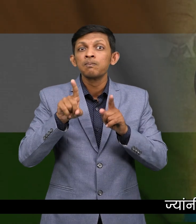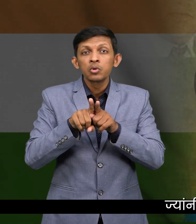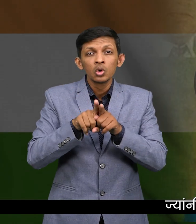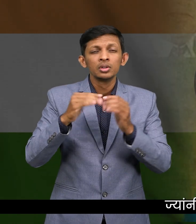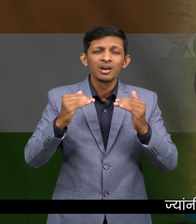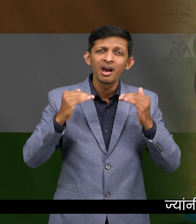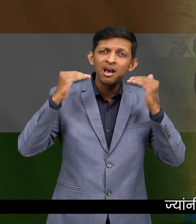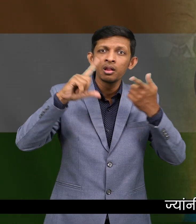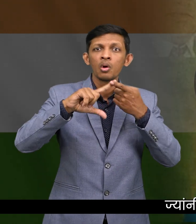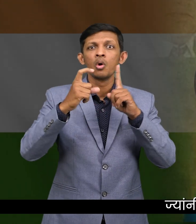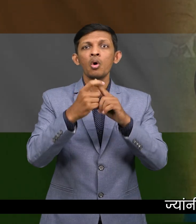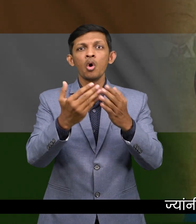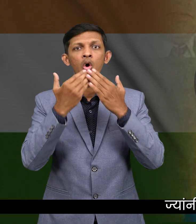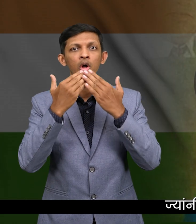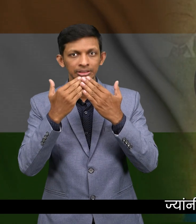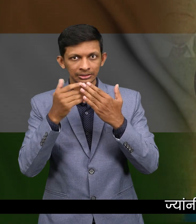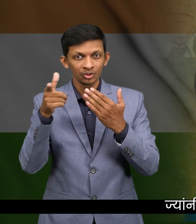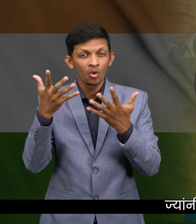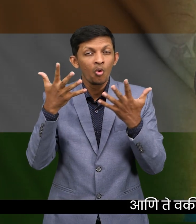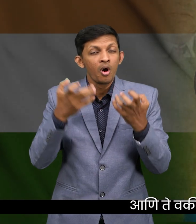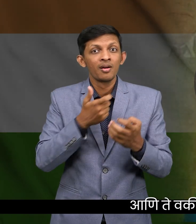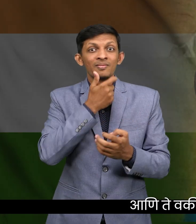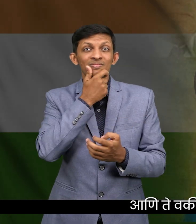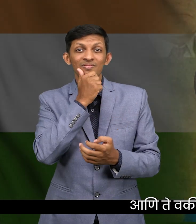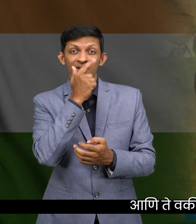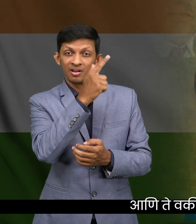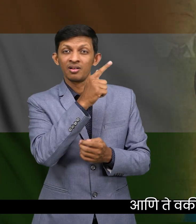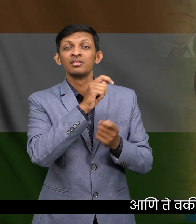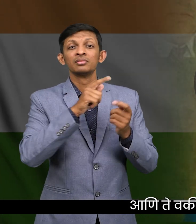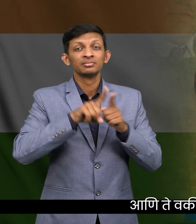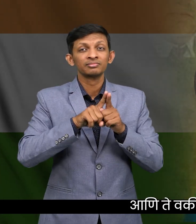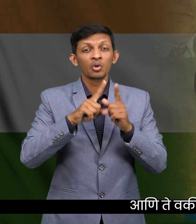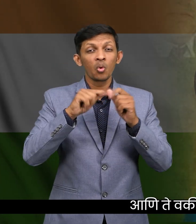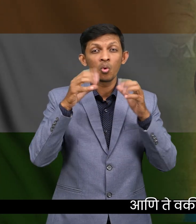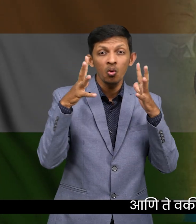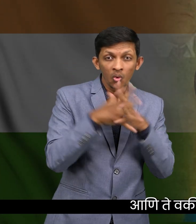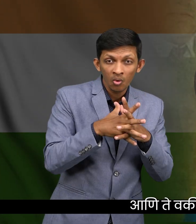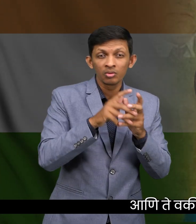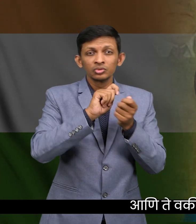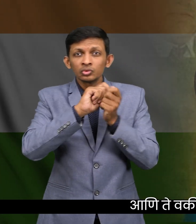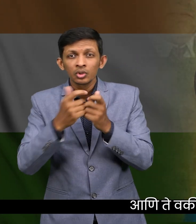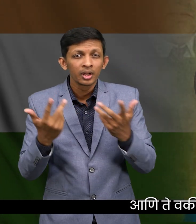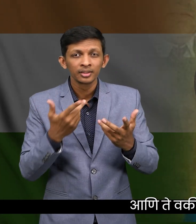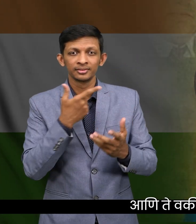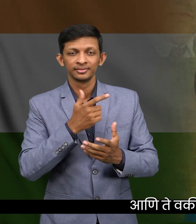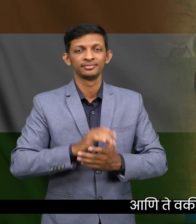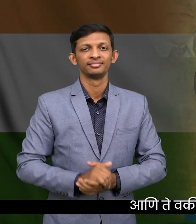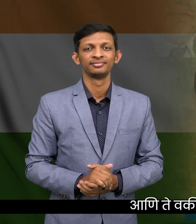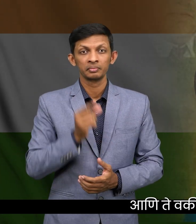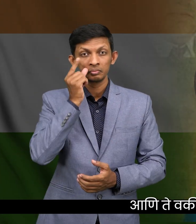ज्यांनी उच्च शिक्षण पूर्ण केले आणि ते वकील होण्यासाठी इंग्लंडला गेले.